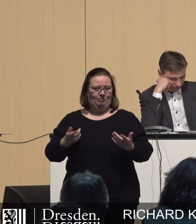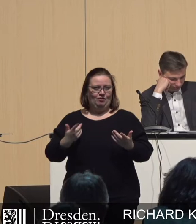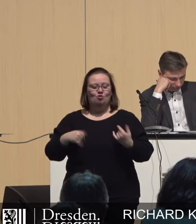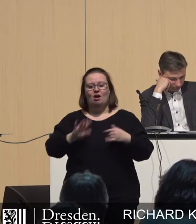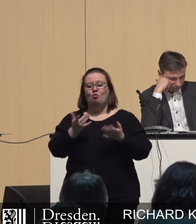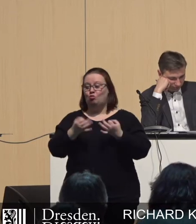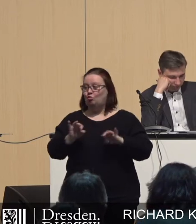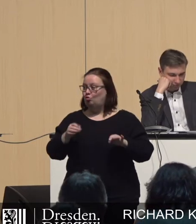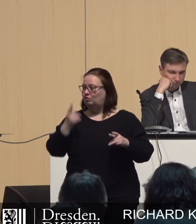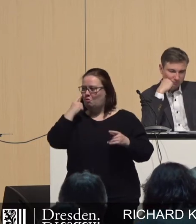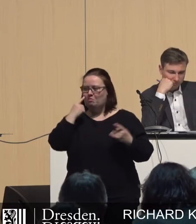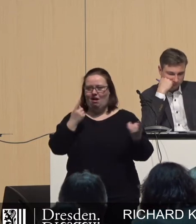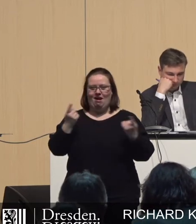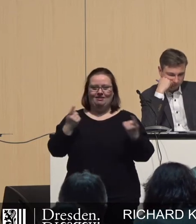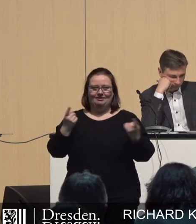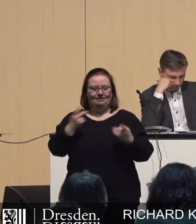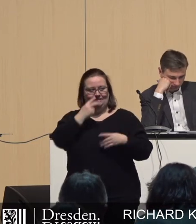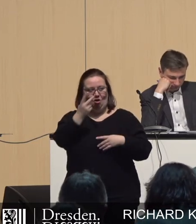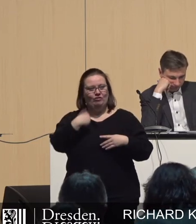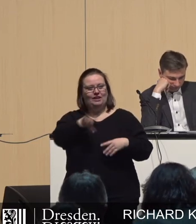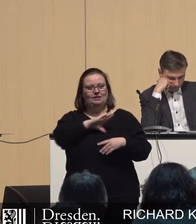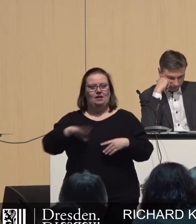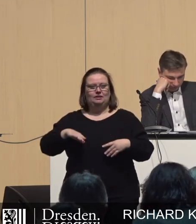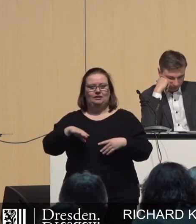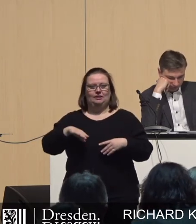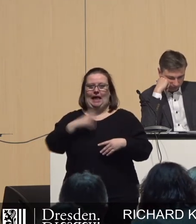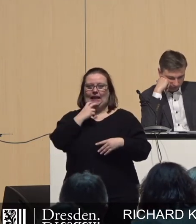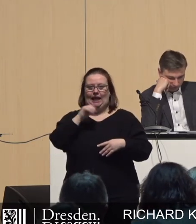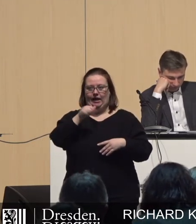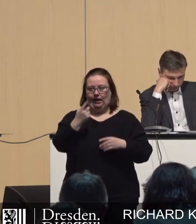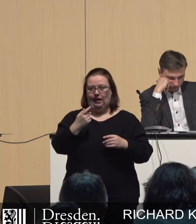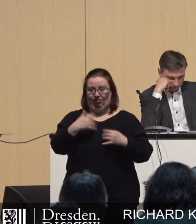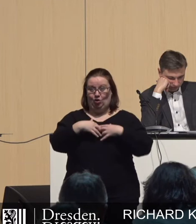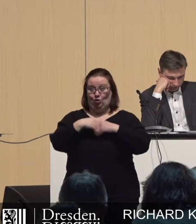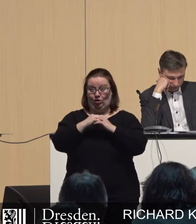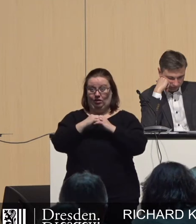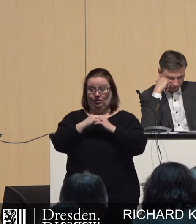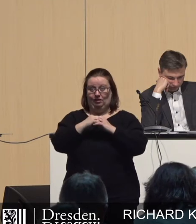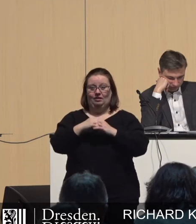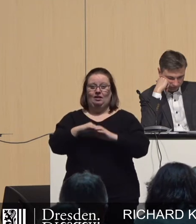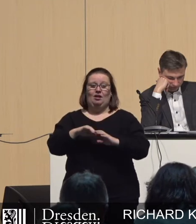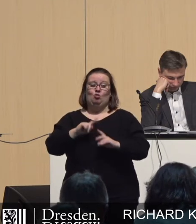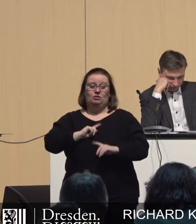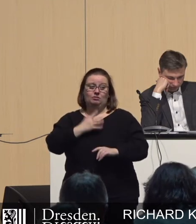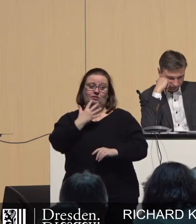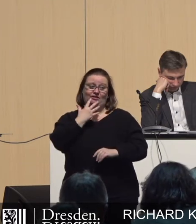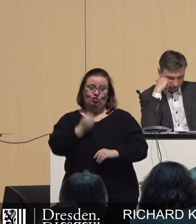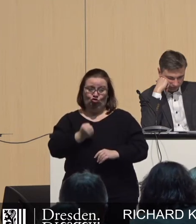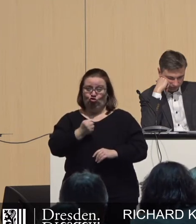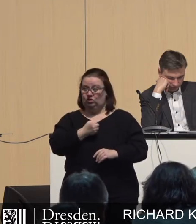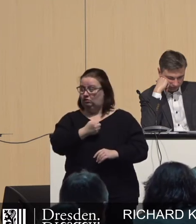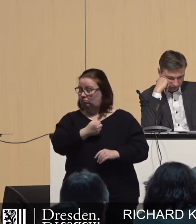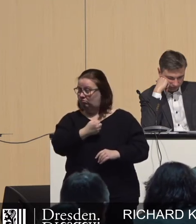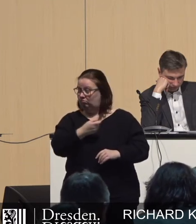gut, dass sich hier gerade abzeichnet, dass wir die Sachsen Energie AG gründen werden. Und ich würde mir wünschen, dass alle Kolleginnen und Kollegen, die in